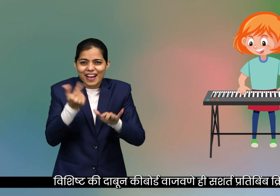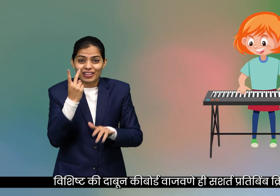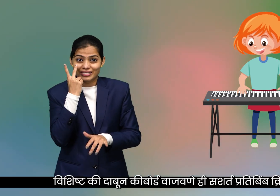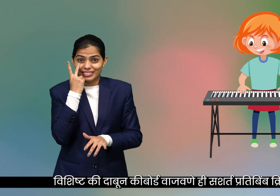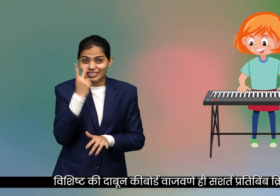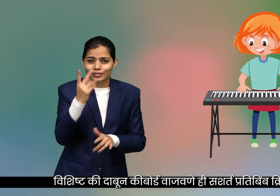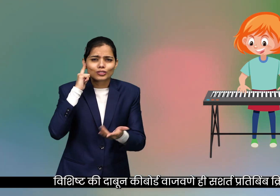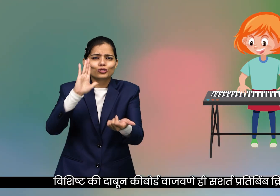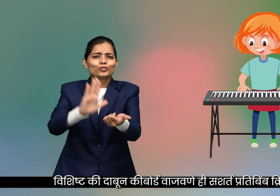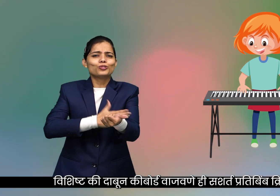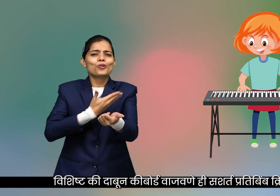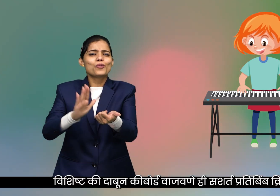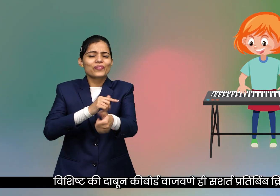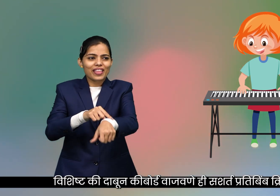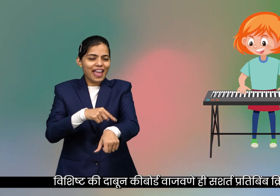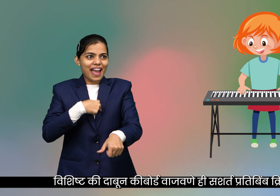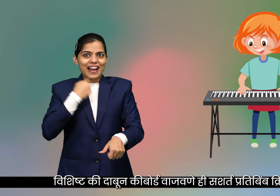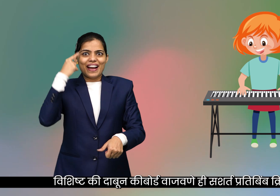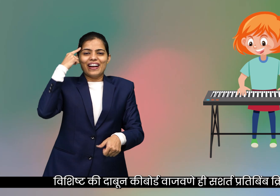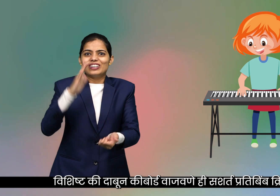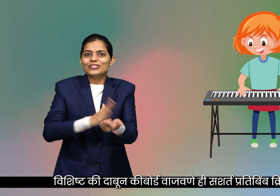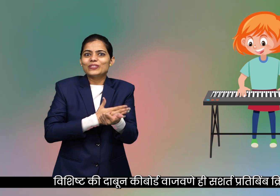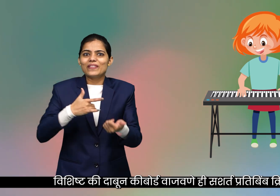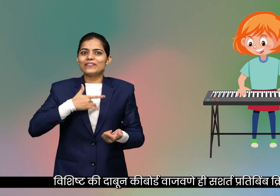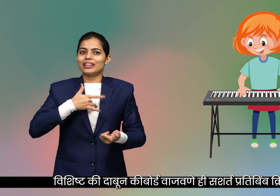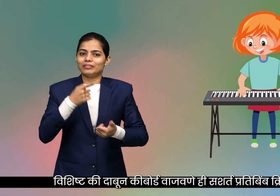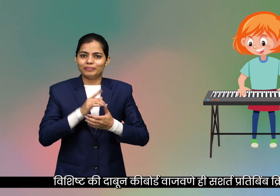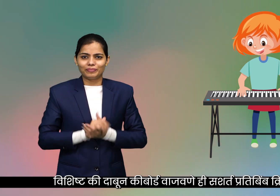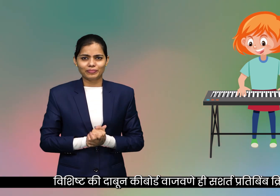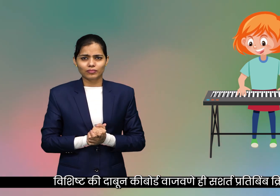विशिष्ट की दाबून कीबोर्ड वाजवणे ही सशर्त प्रतिबिंब क्रिया आहे,